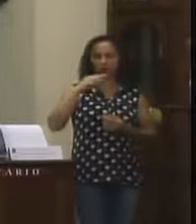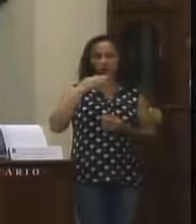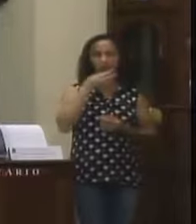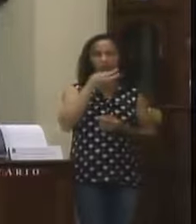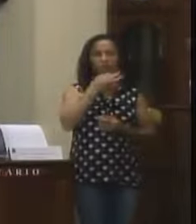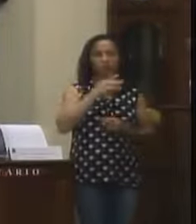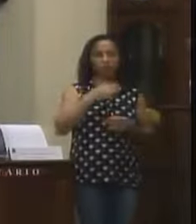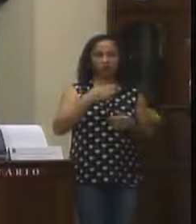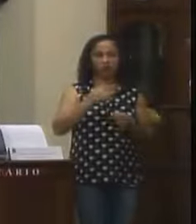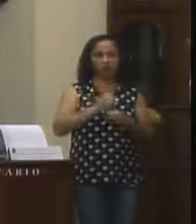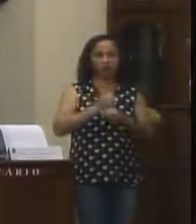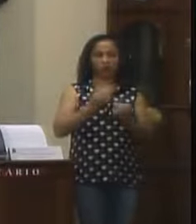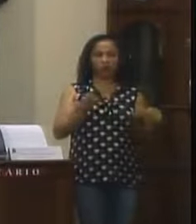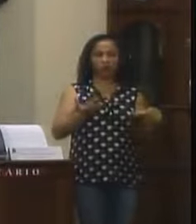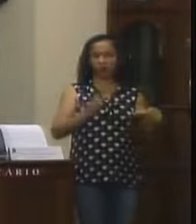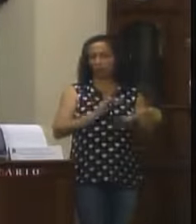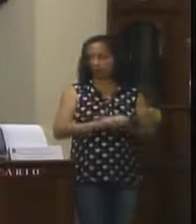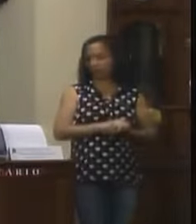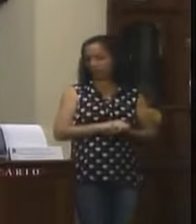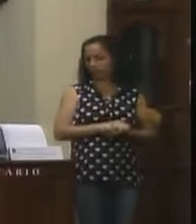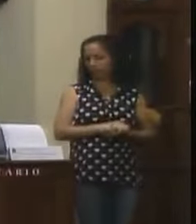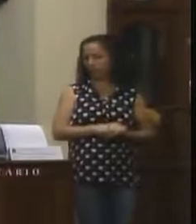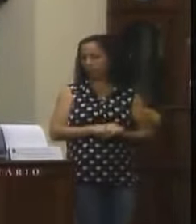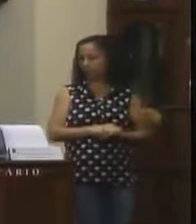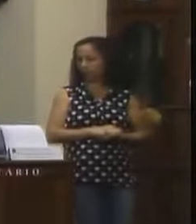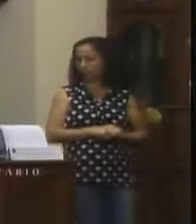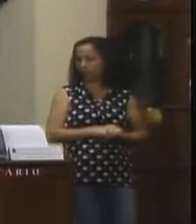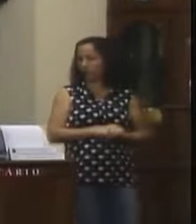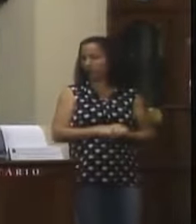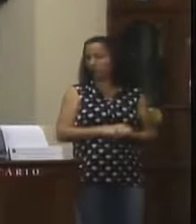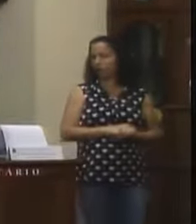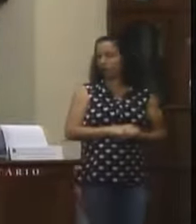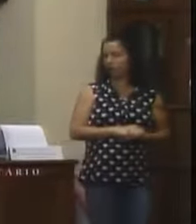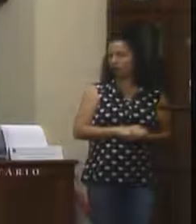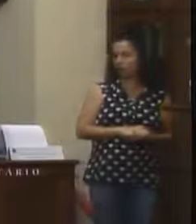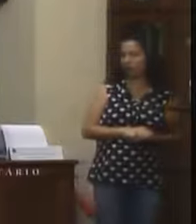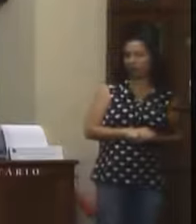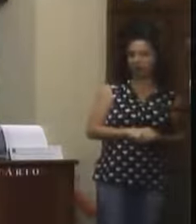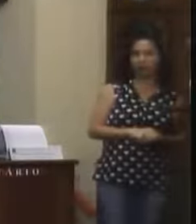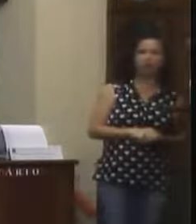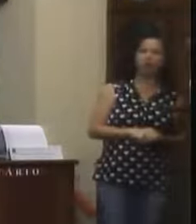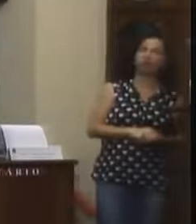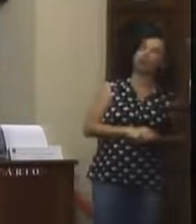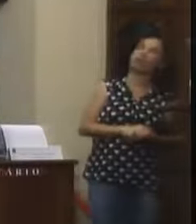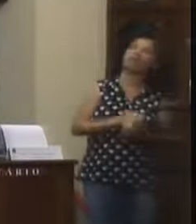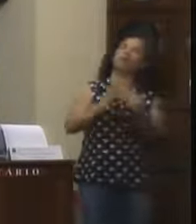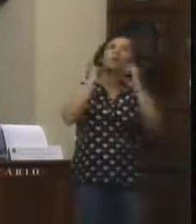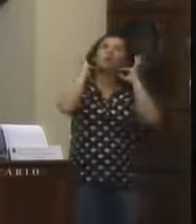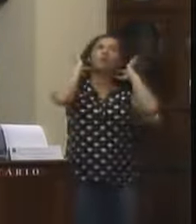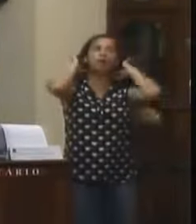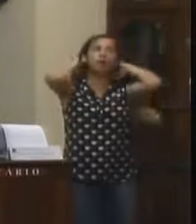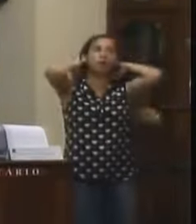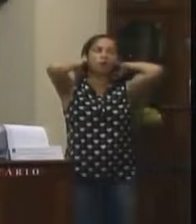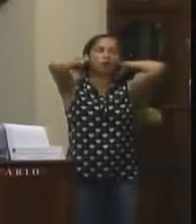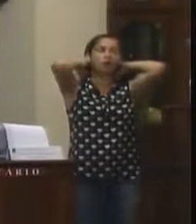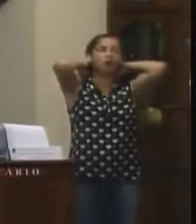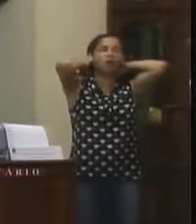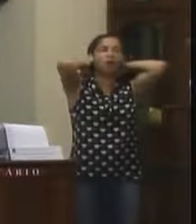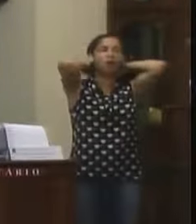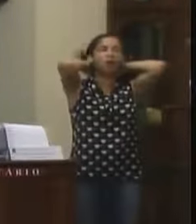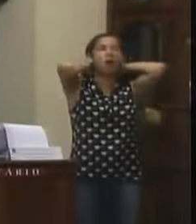Redação, na pessoa de seu relator, opina pela regular tramitação do presente projeto de lei ordinária, sugerindo sua aprovação por esta Casa